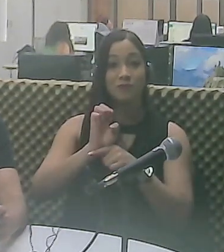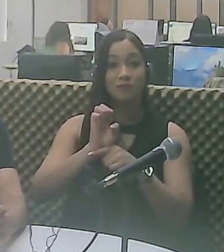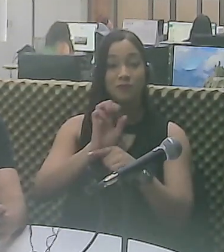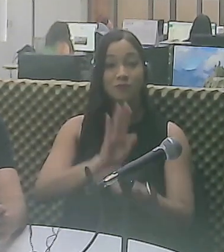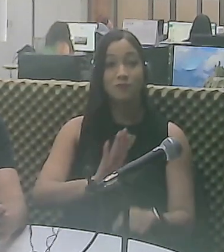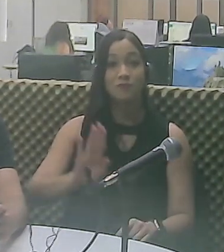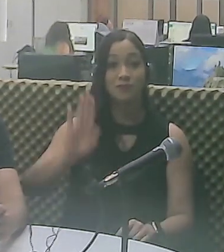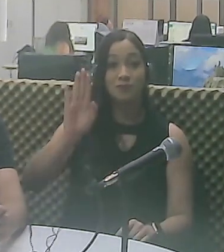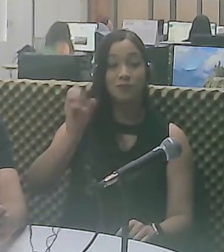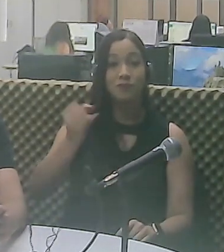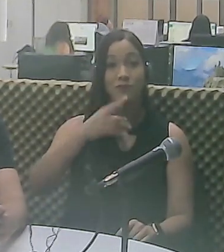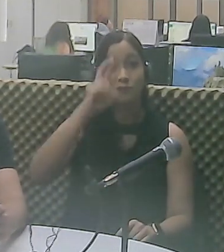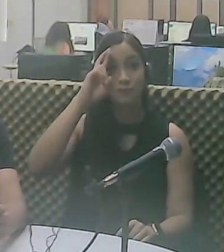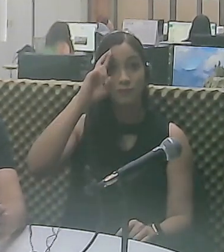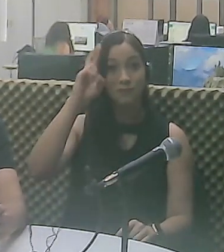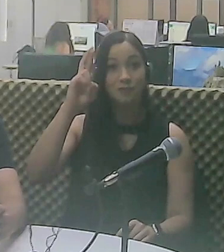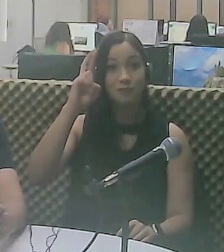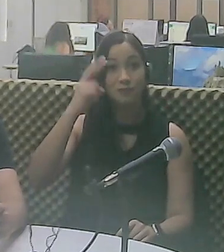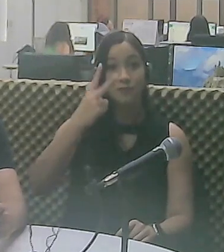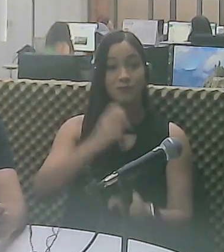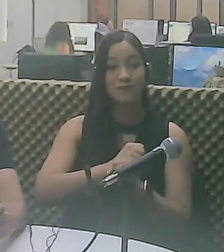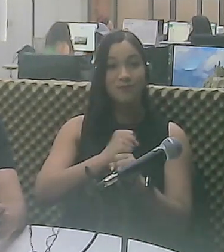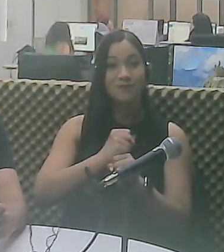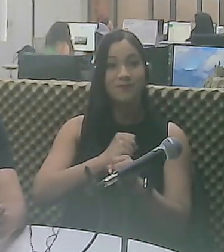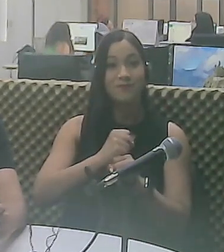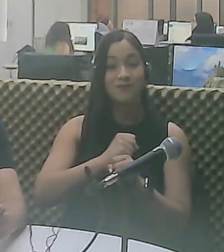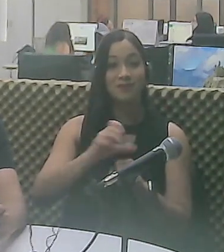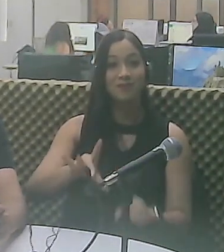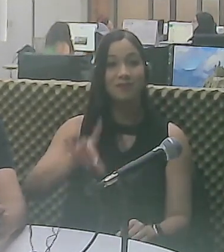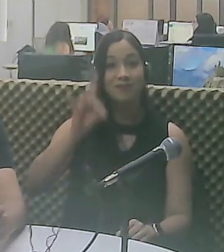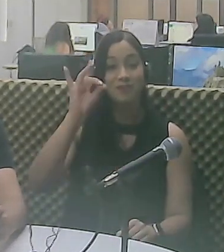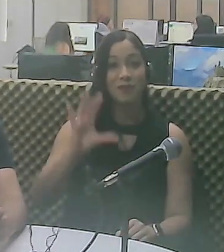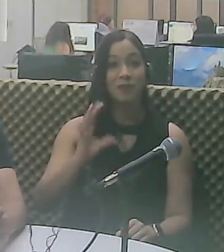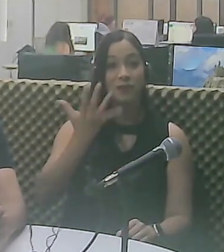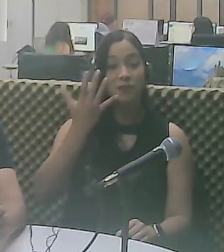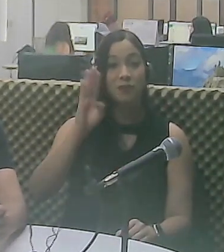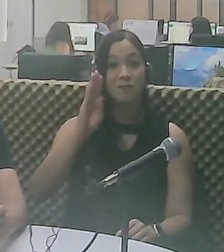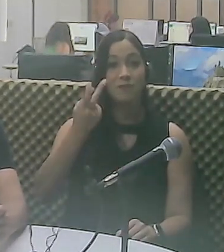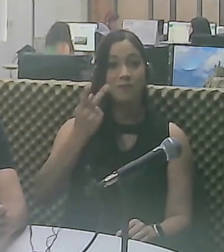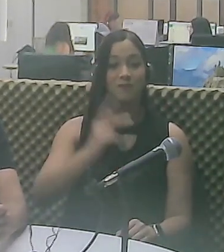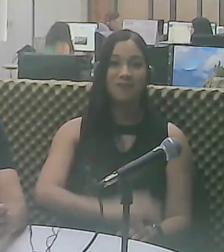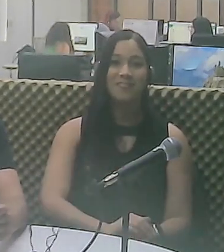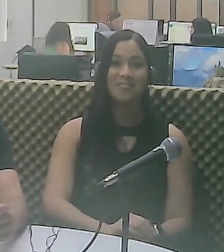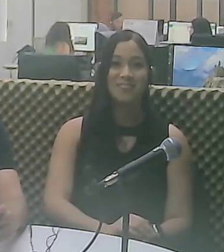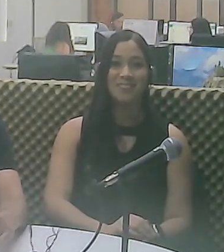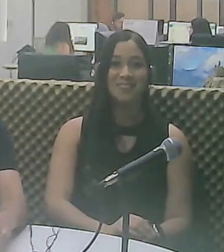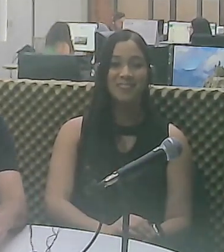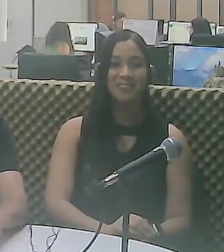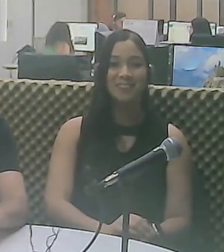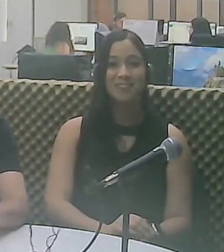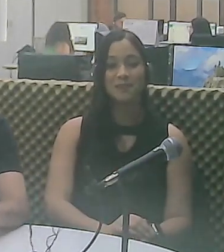mandato para a nova diretoria é de dois anos a eleição ocorreu em Belo Horizonte